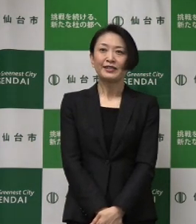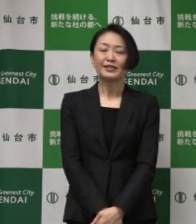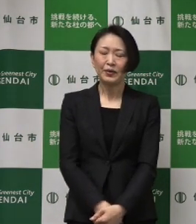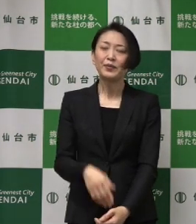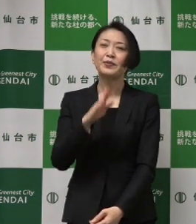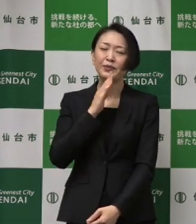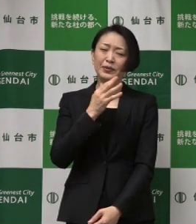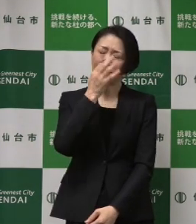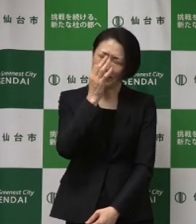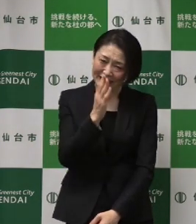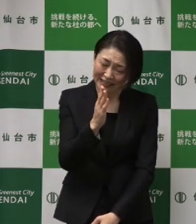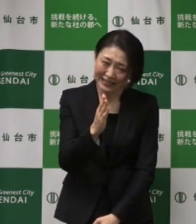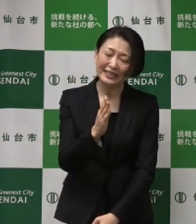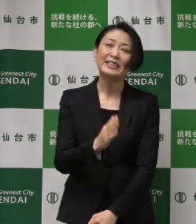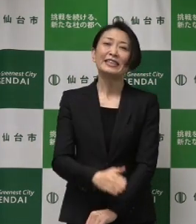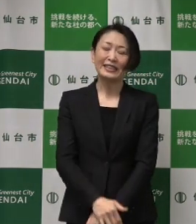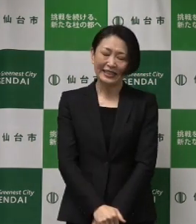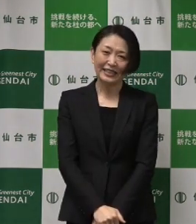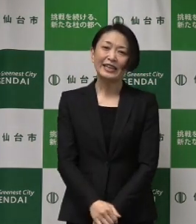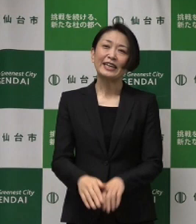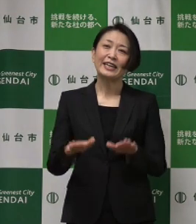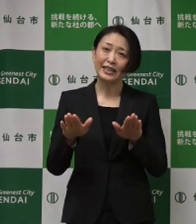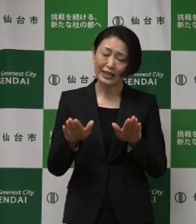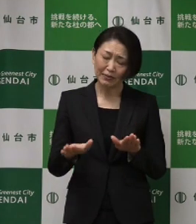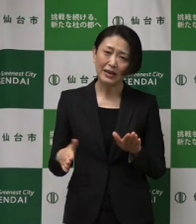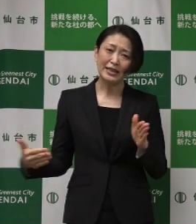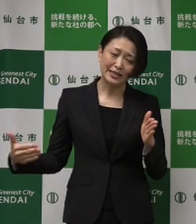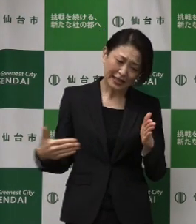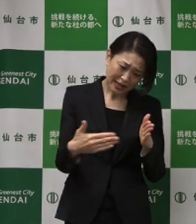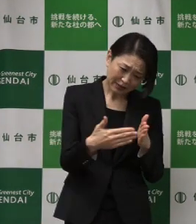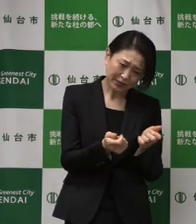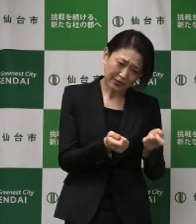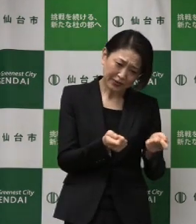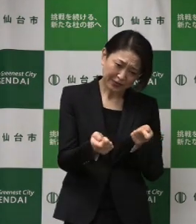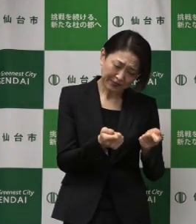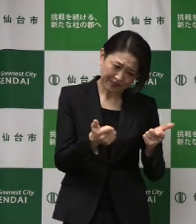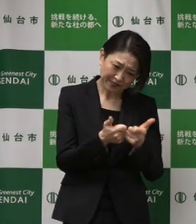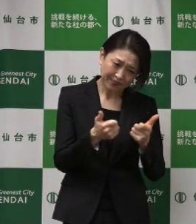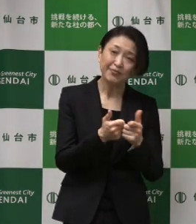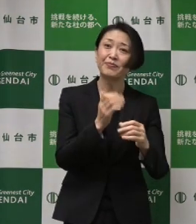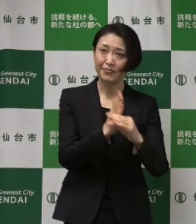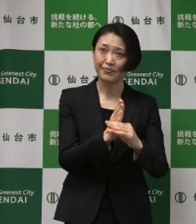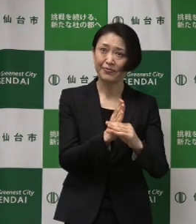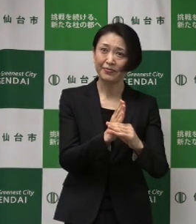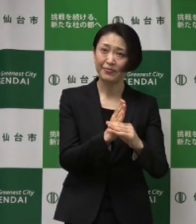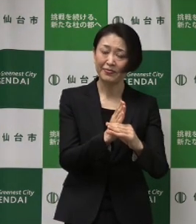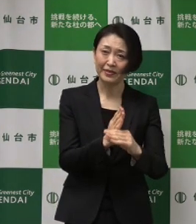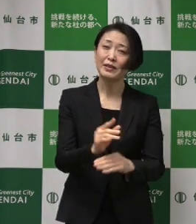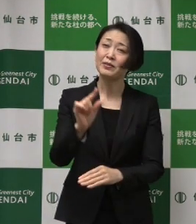申し訳ないのですけれども、今最終段階です。ぜひもうしば